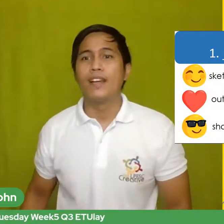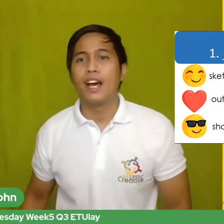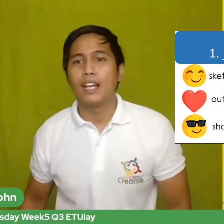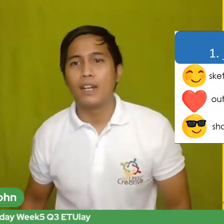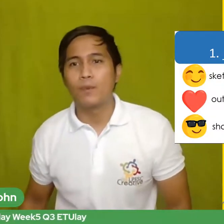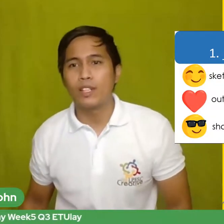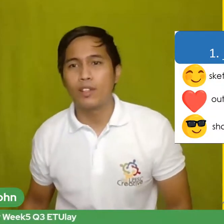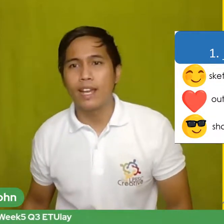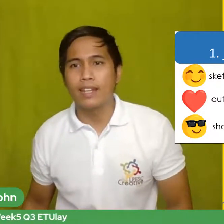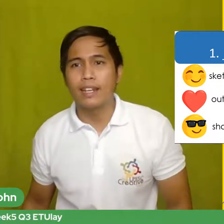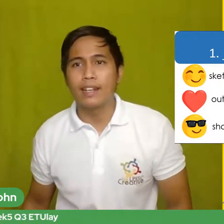Ano po sagot natin?